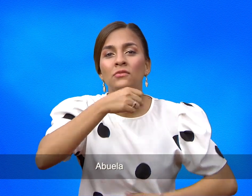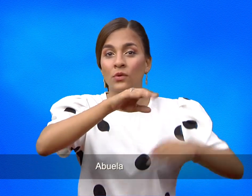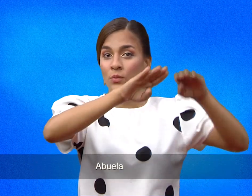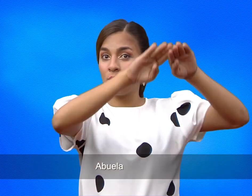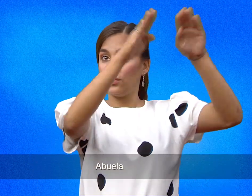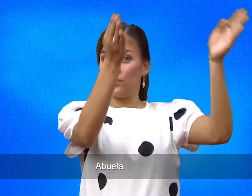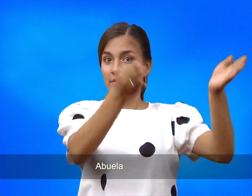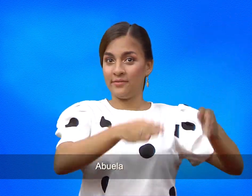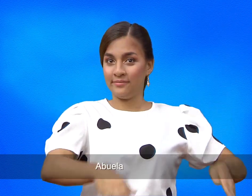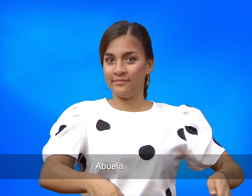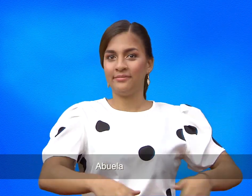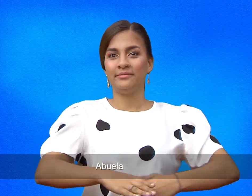Abuela.